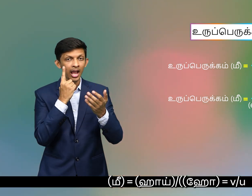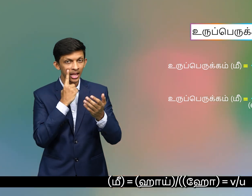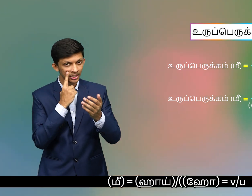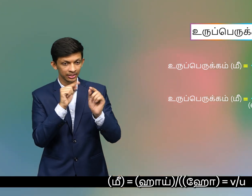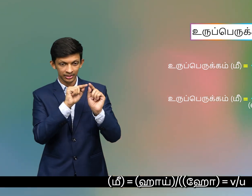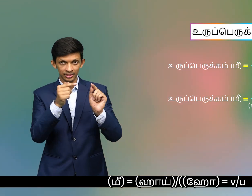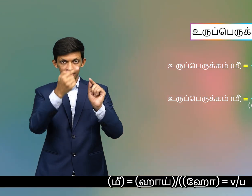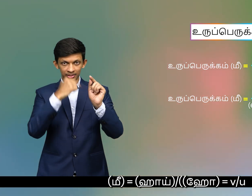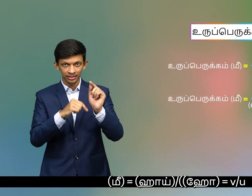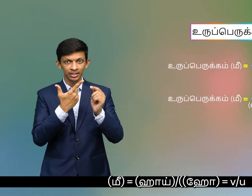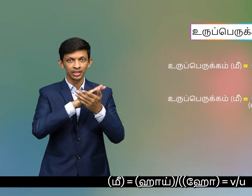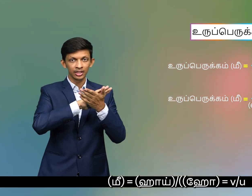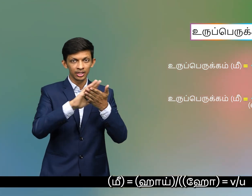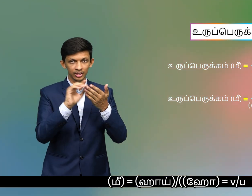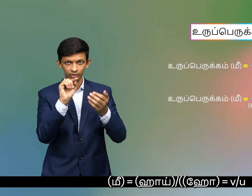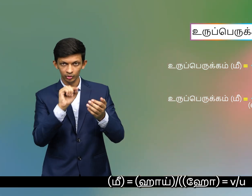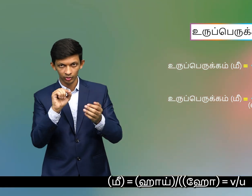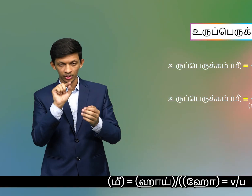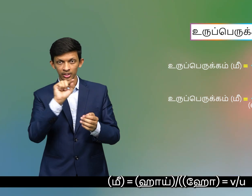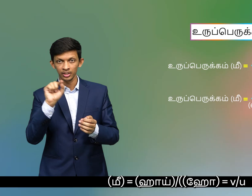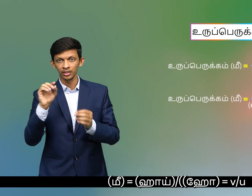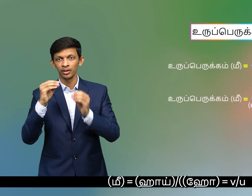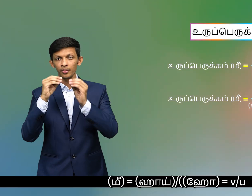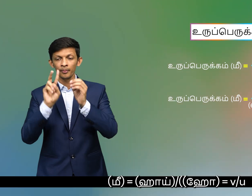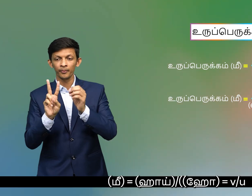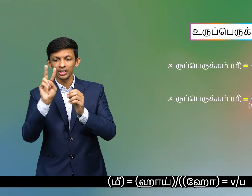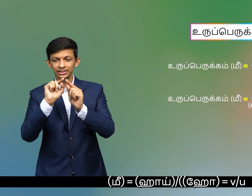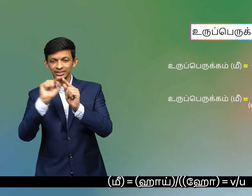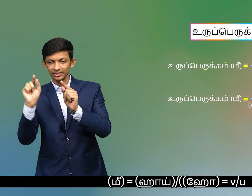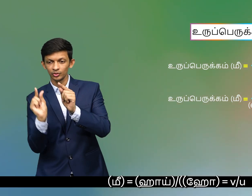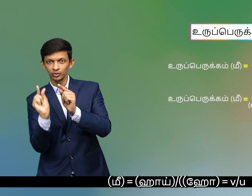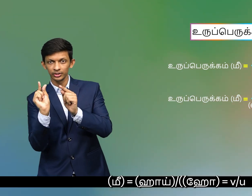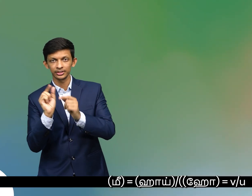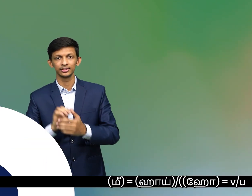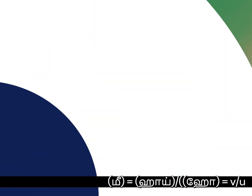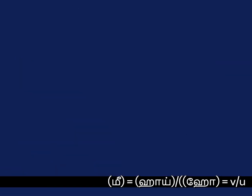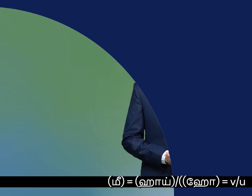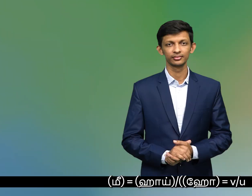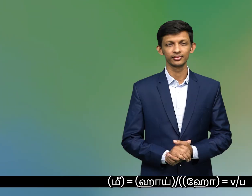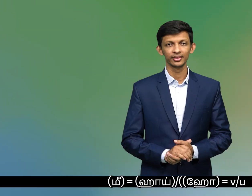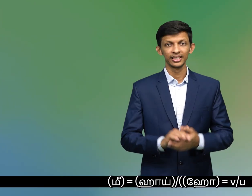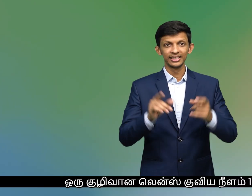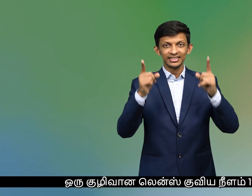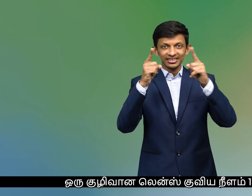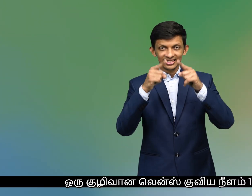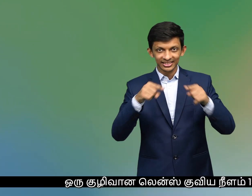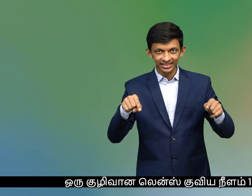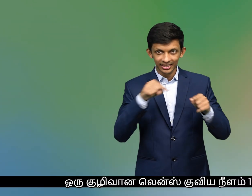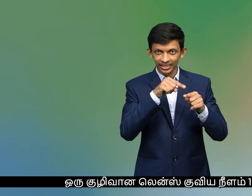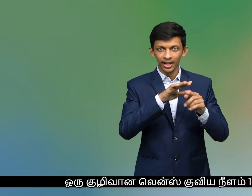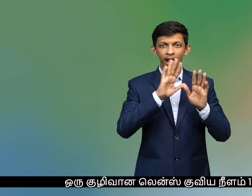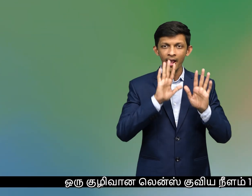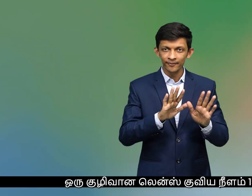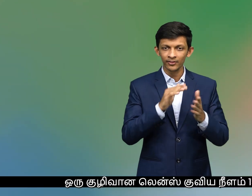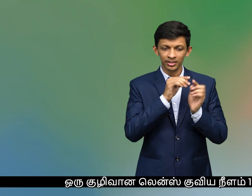கீழ் I கீழ் கோடு h கீழ் o ஈடு v கீழ் u. ஒரு குழிவு